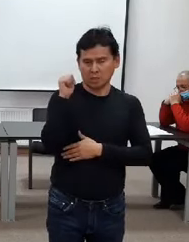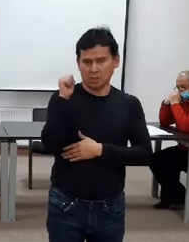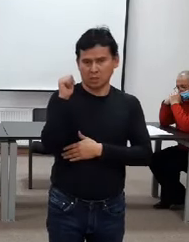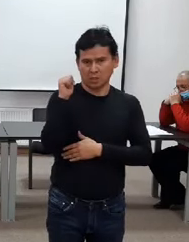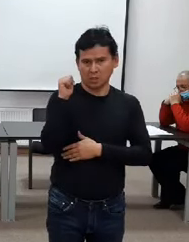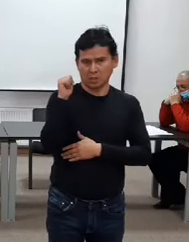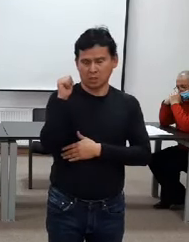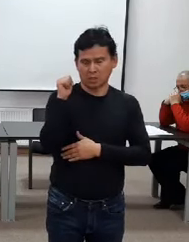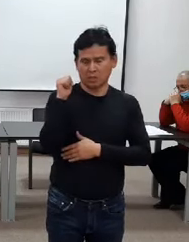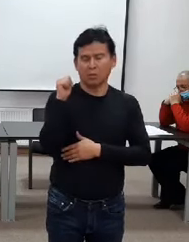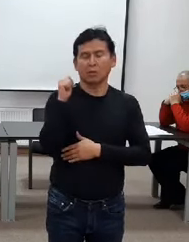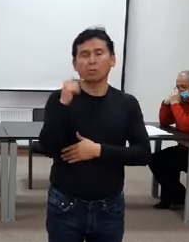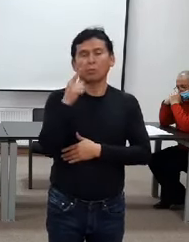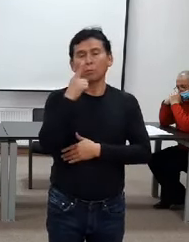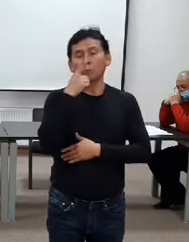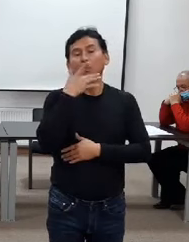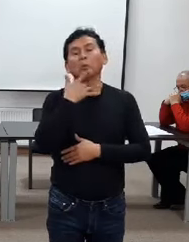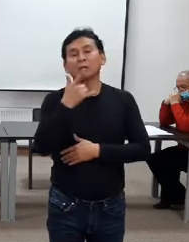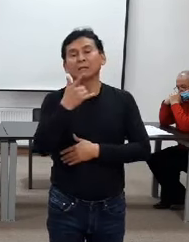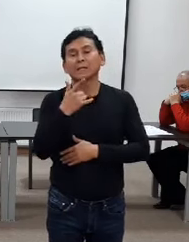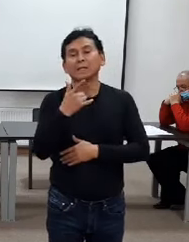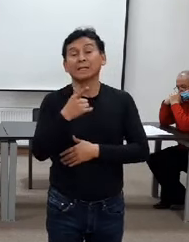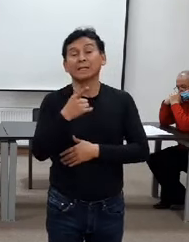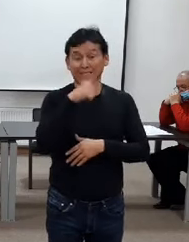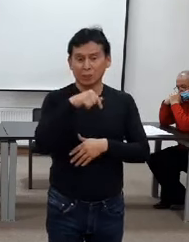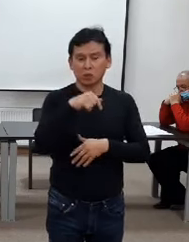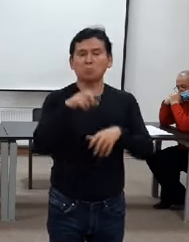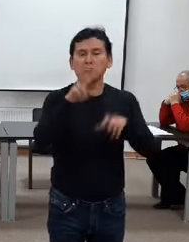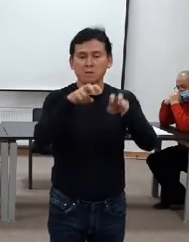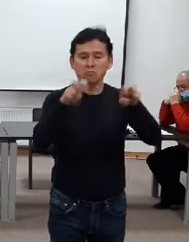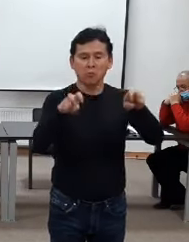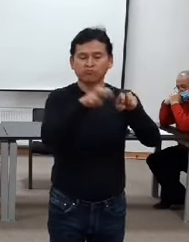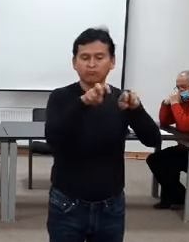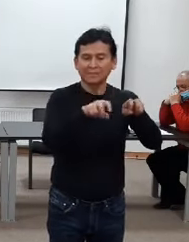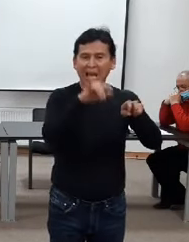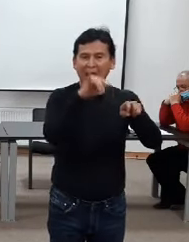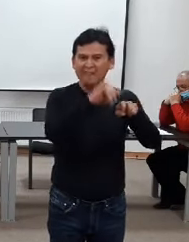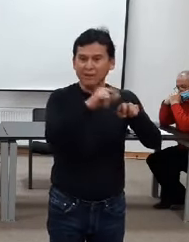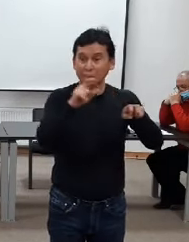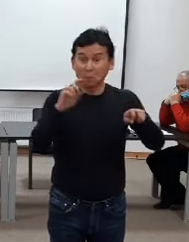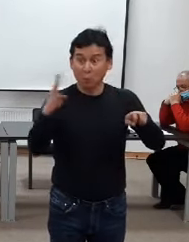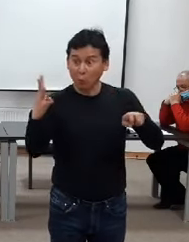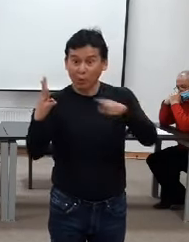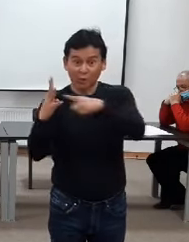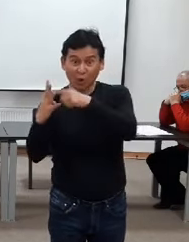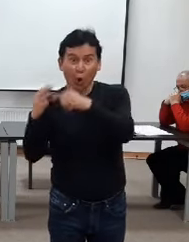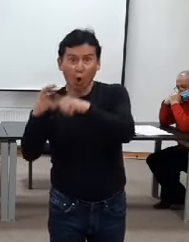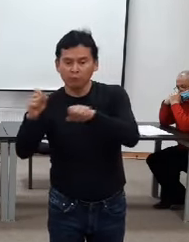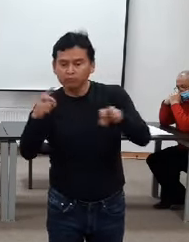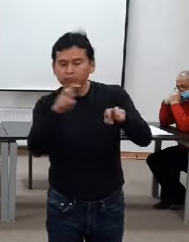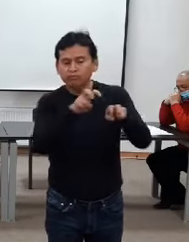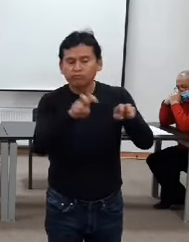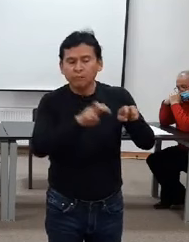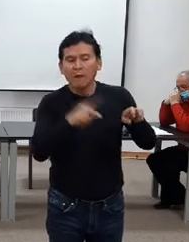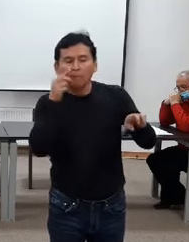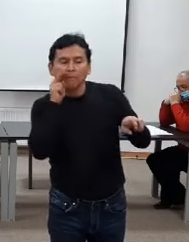desde el lunes 25, por ser, ¿no es cierto?, venir en las filas de interés epidemiológico en relación a